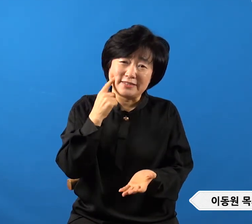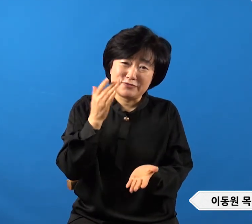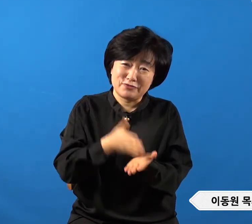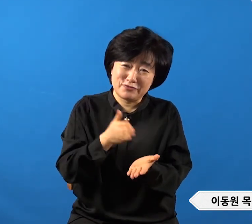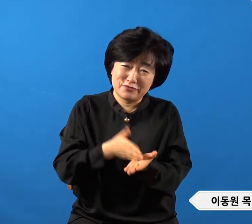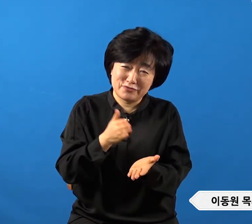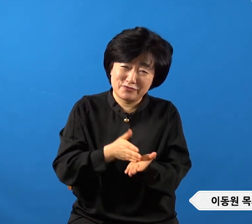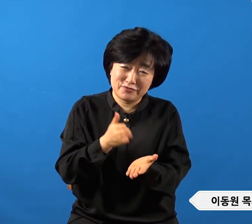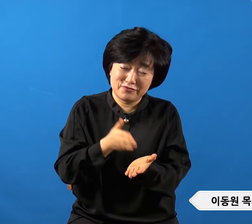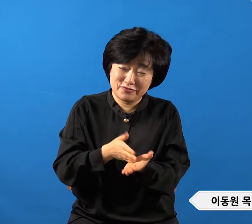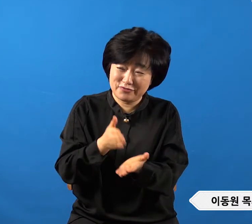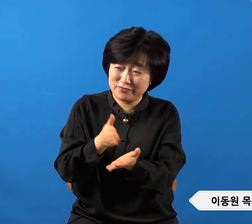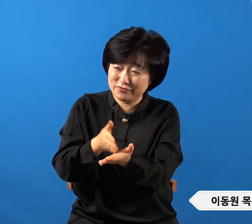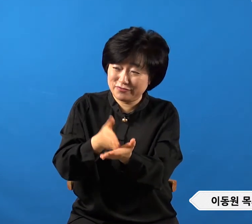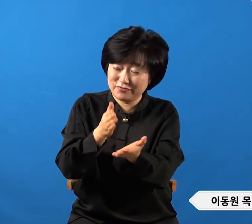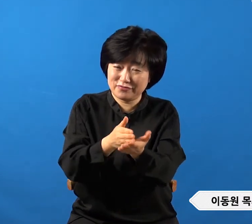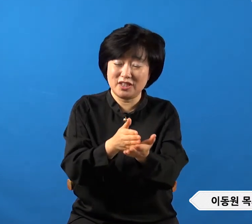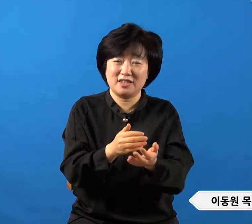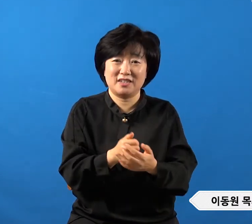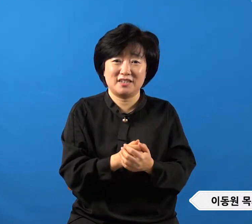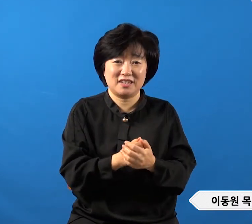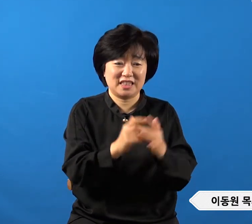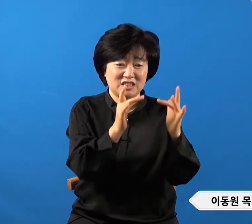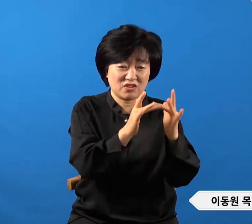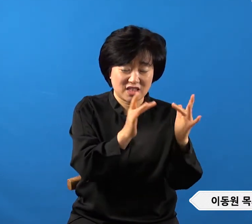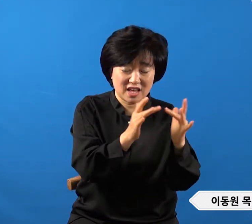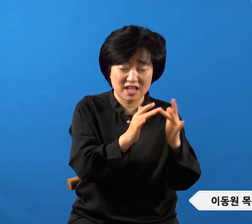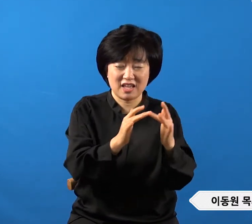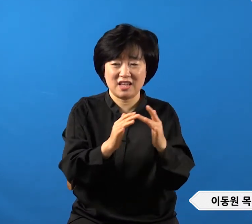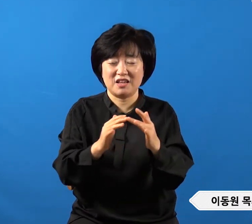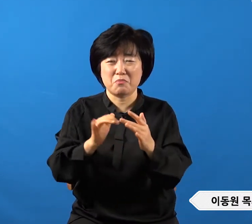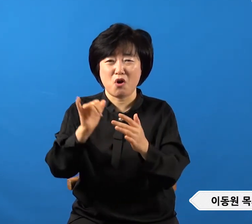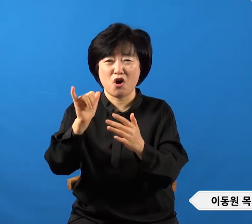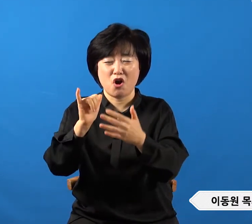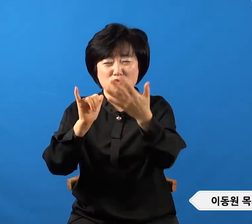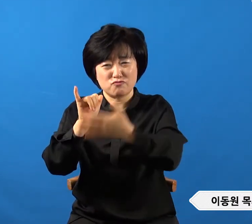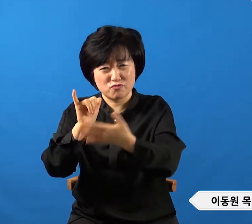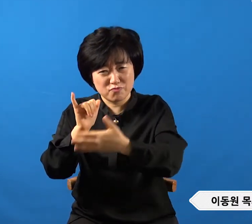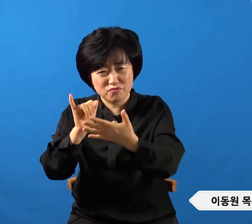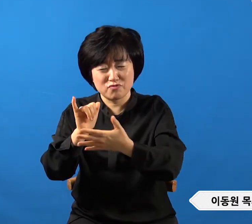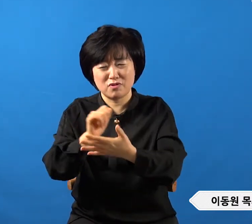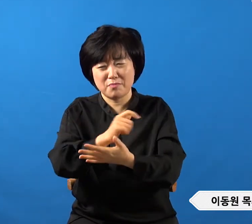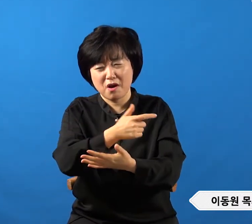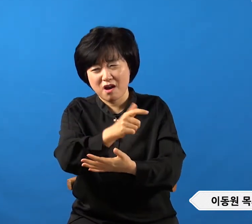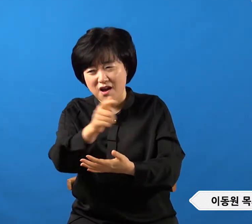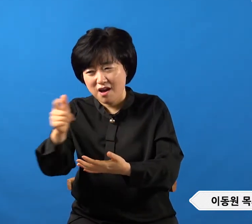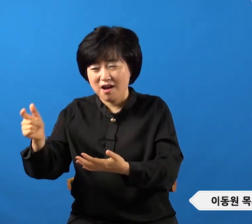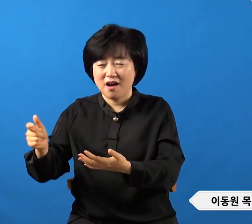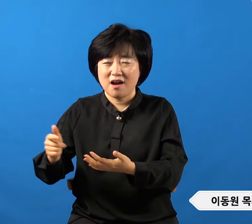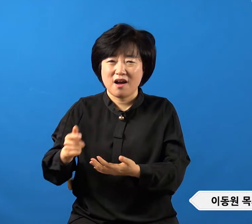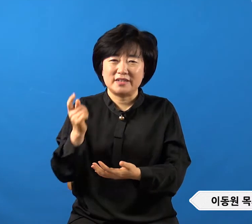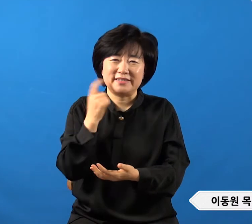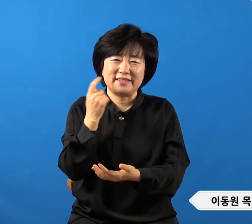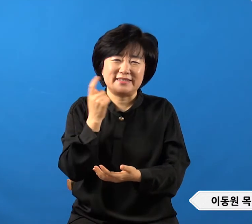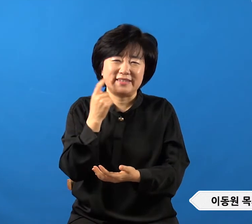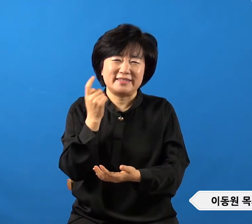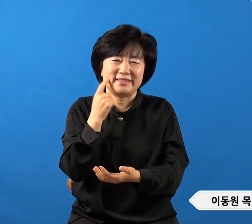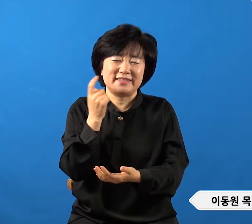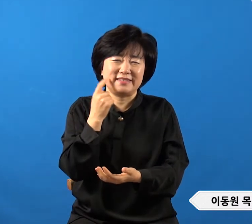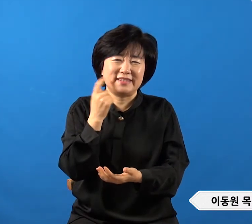폭발입니다. 인터넷과 유튜브의 자율적 사용이 가능해진 시대의 흐름을 타고